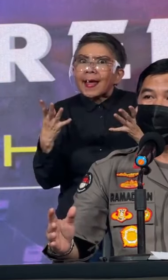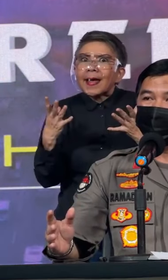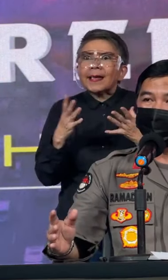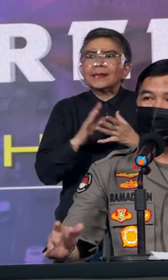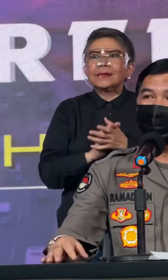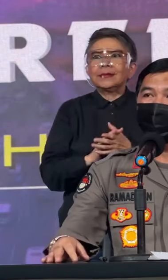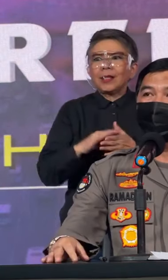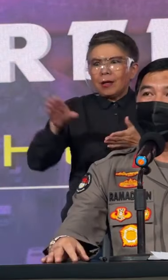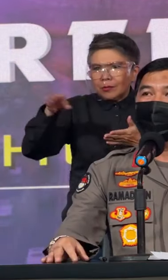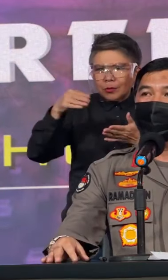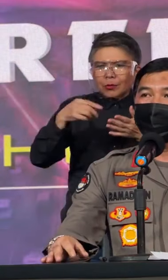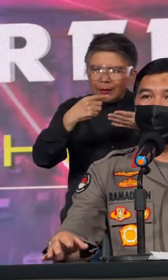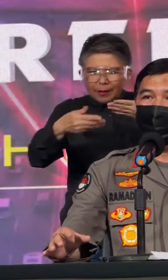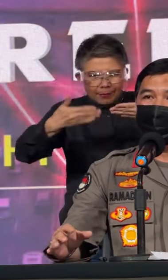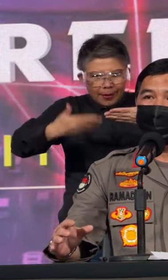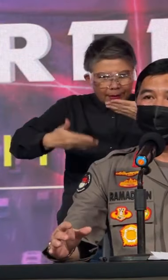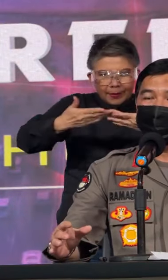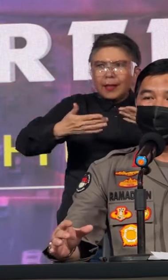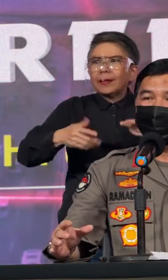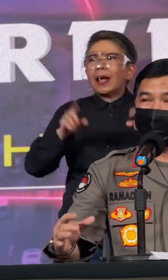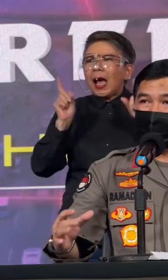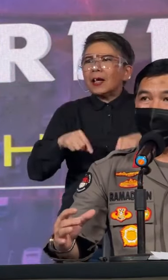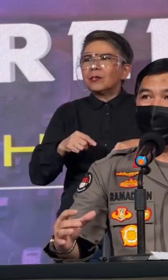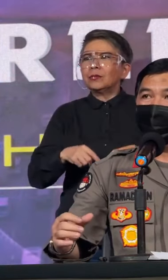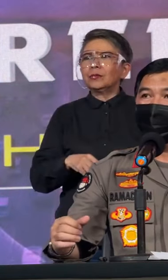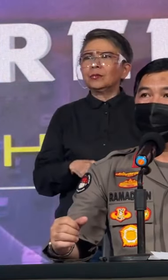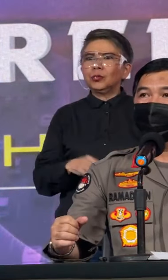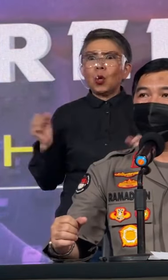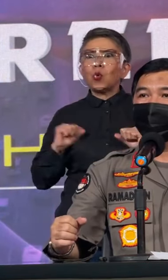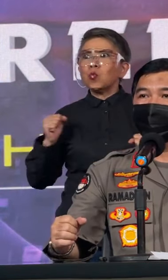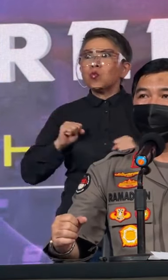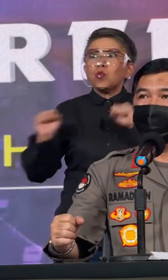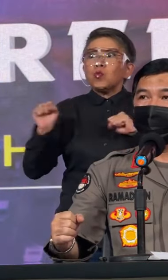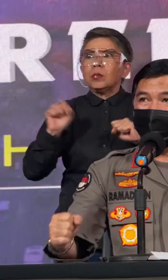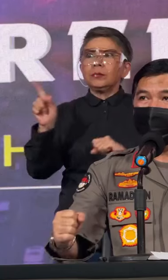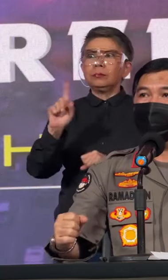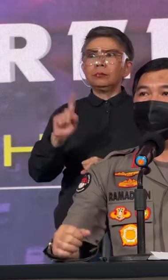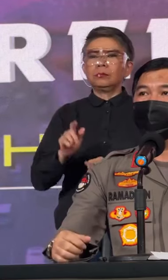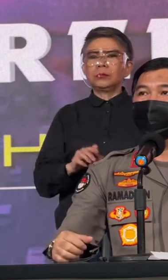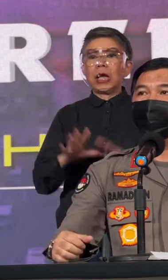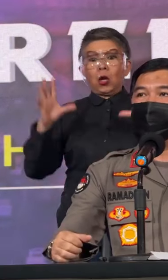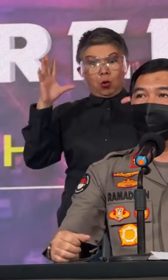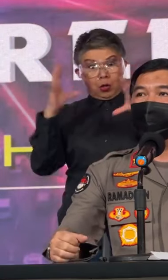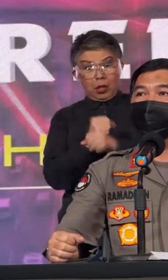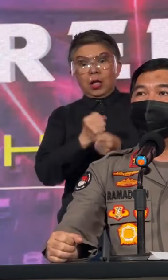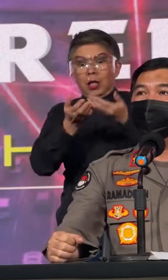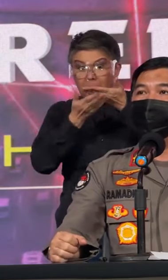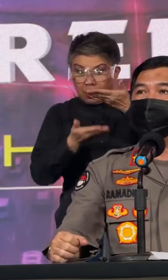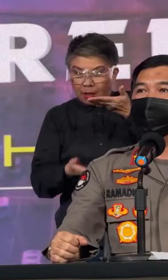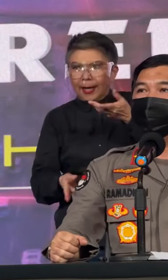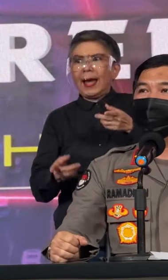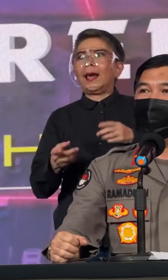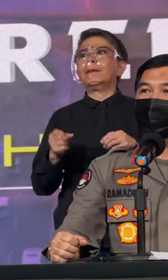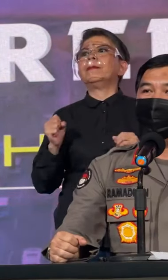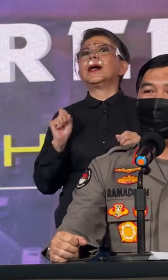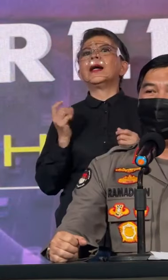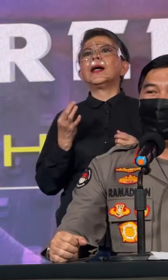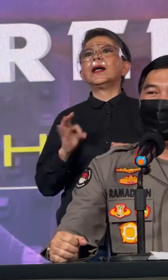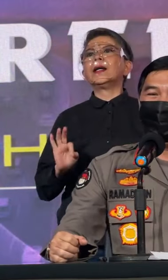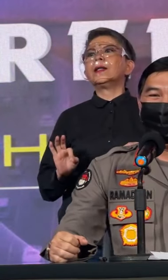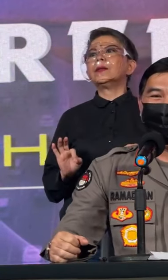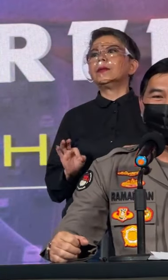penuhi unsur-unsur. Ya, setelah lengkap, ya baru boleh kebut. Siap.